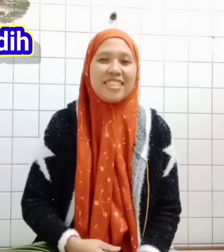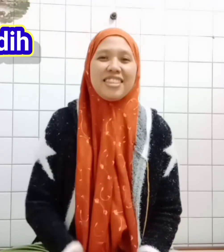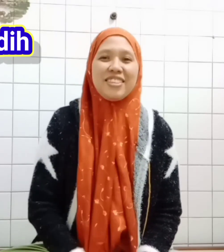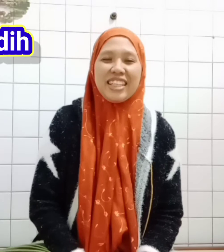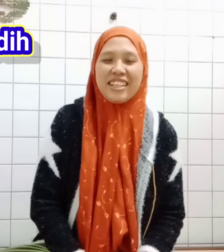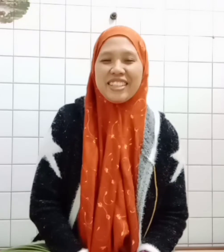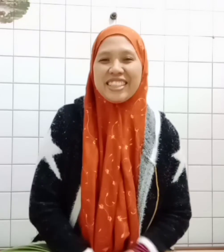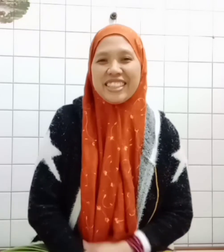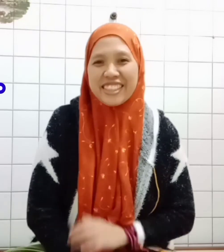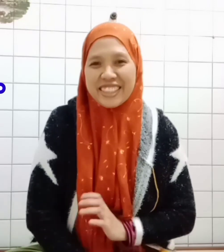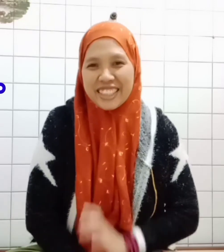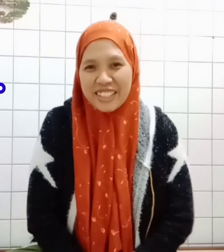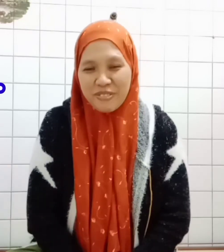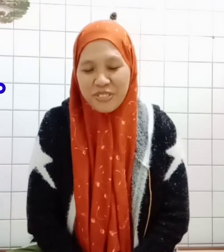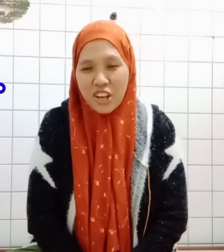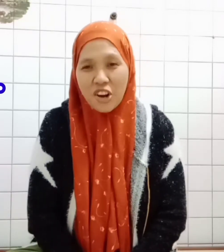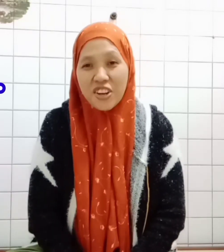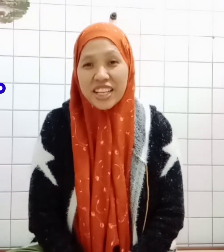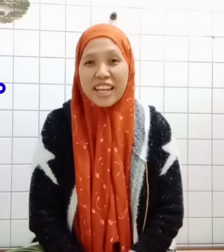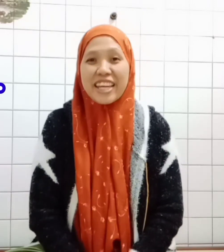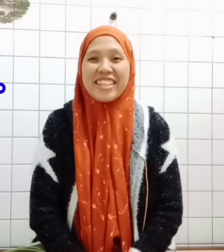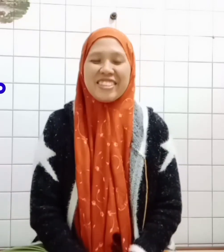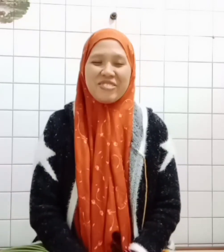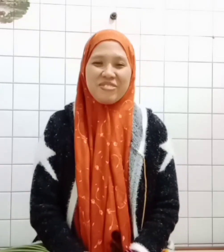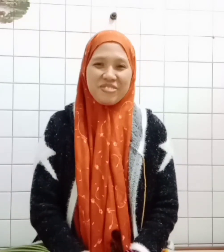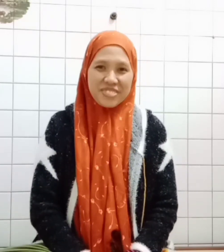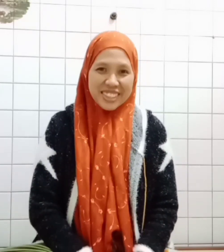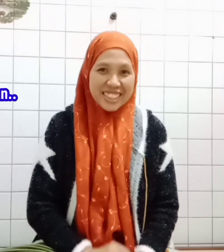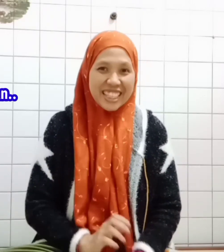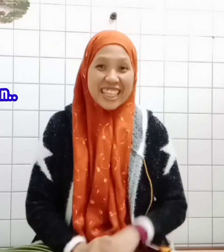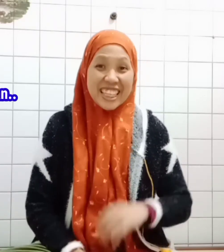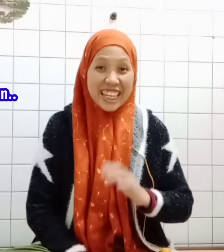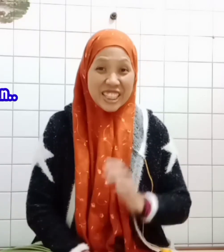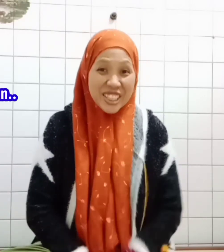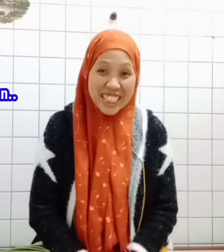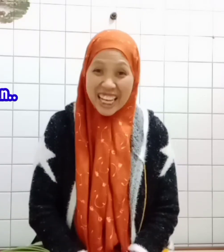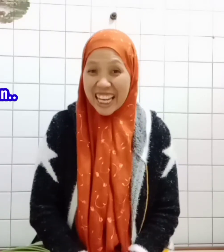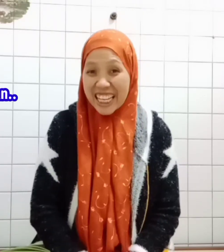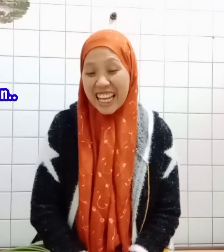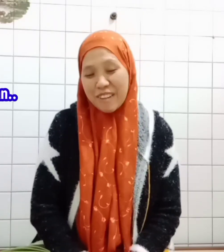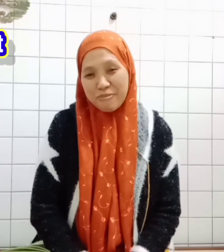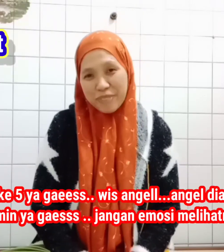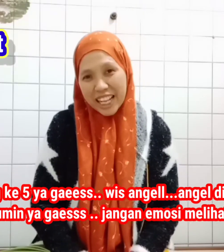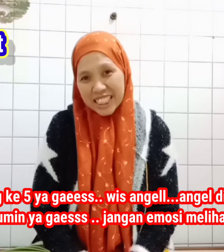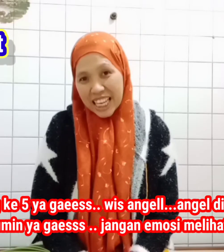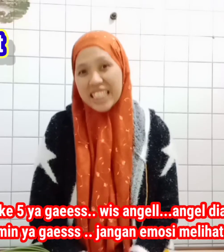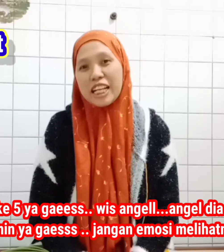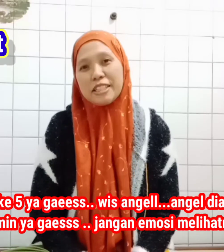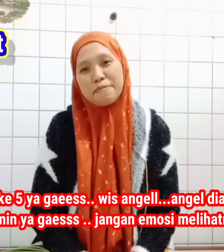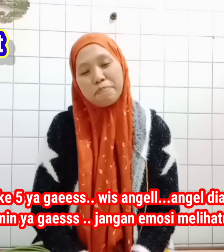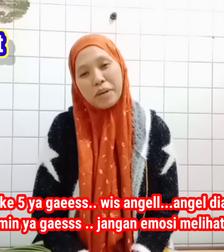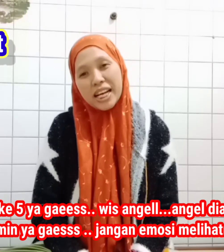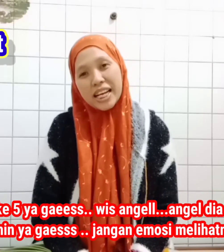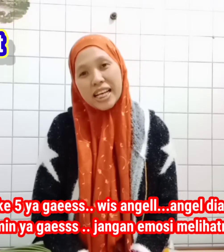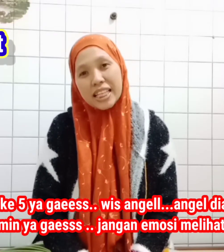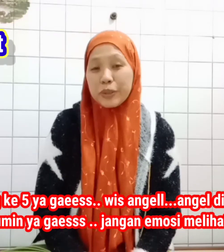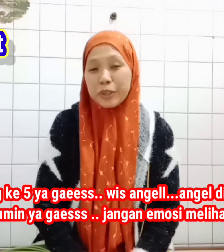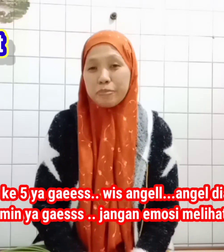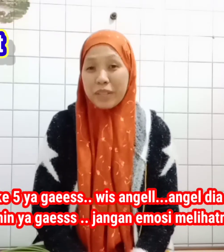Sedih gitu ya. Oke. Kita lanjutkan. Perasaan yang keempat, terus